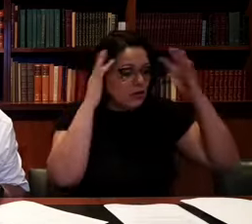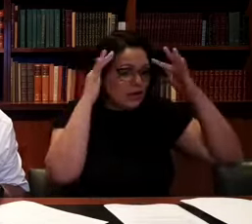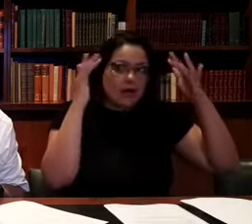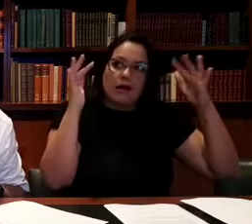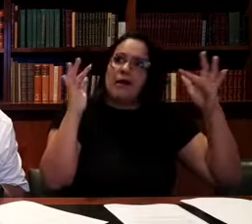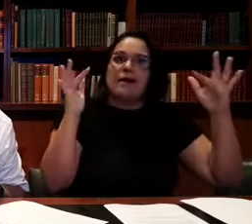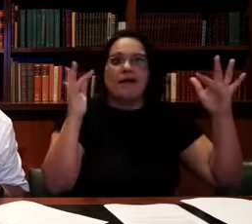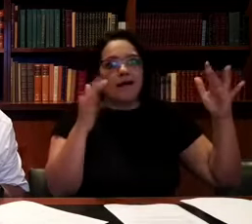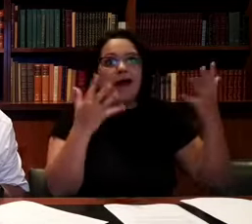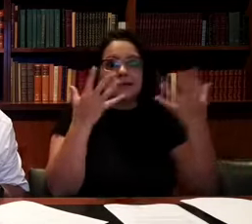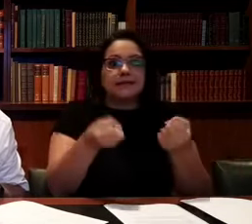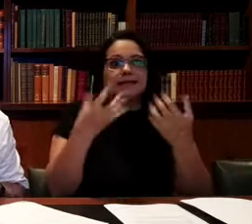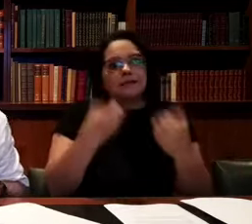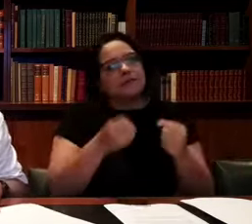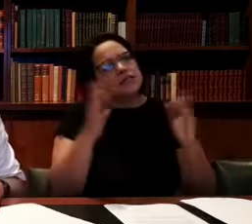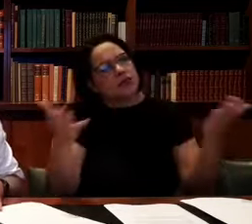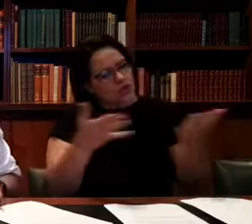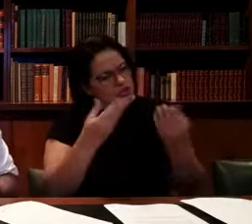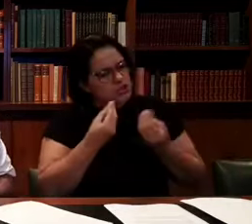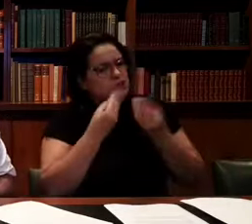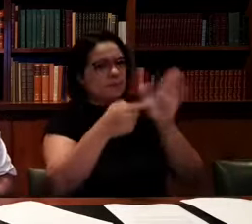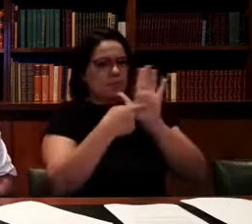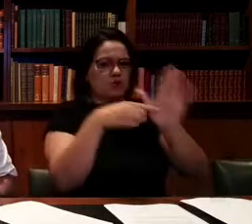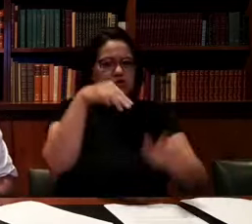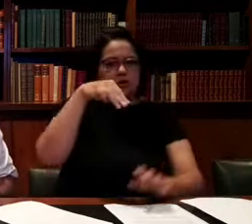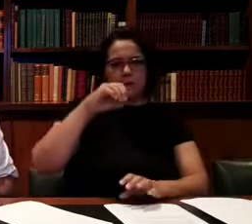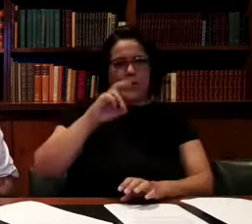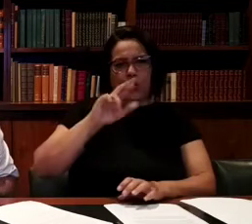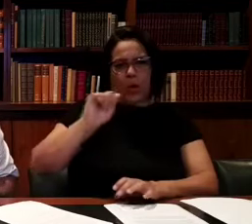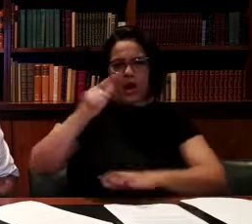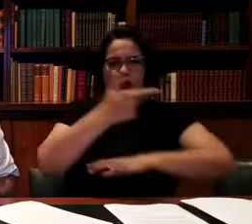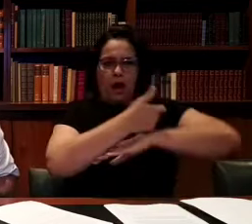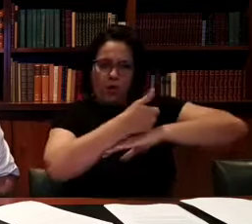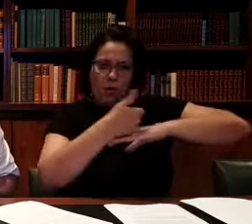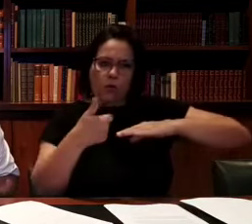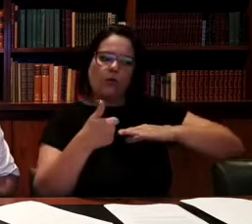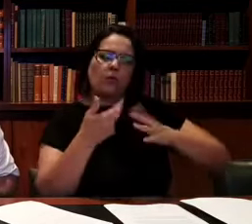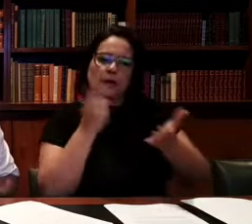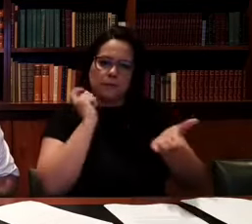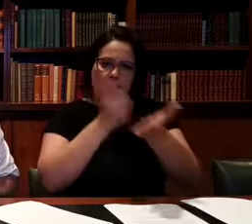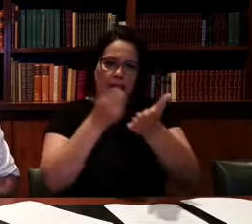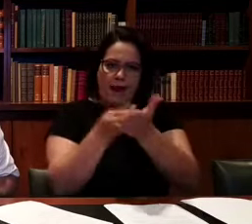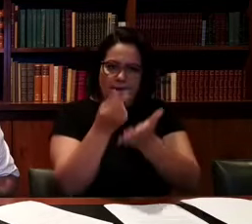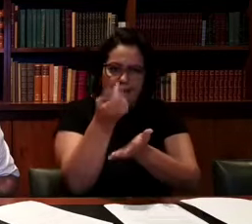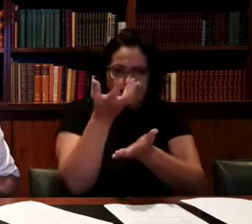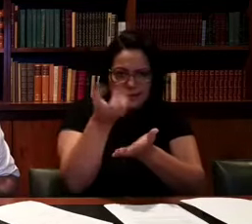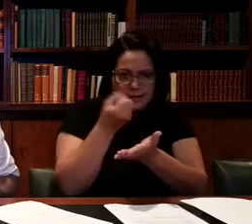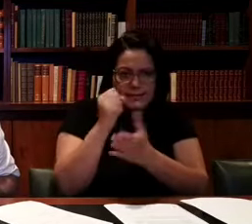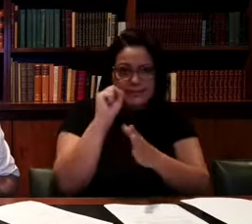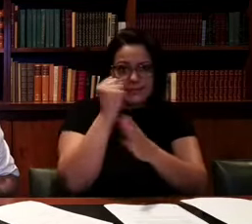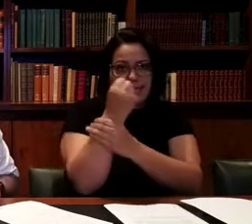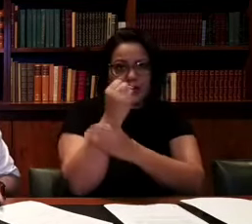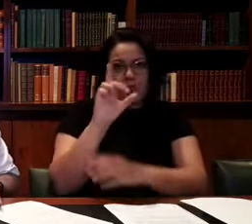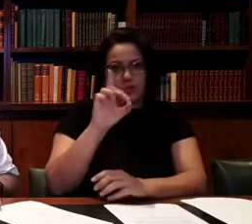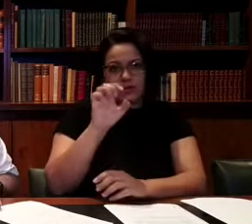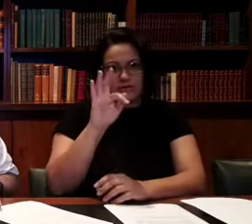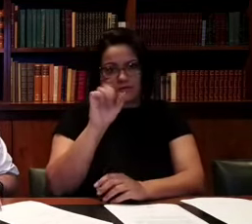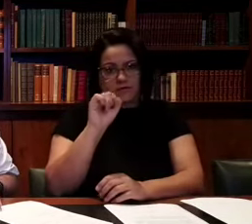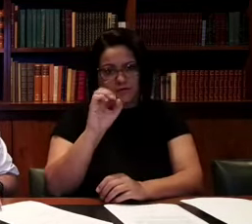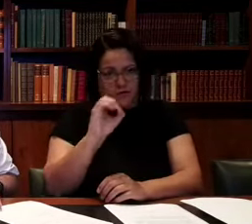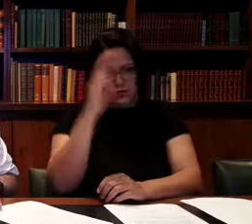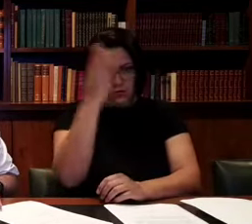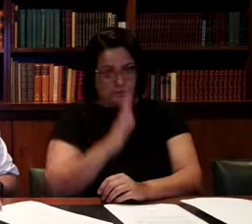mas nós estamos moralizando a questão do pagamento do seguro-defeso no Brasil é